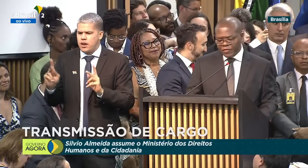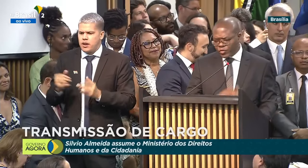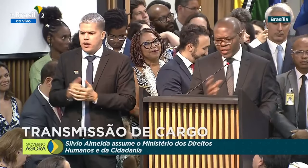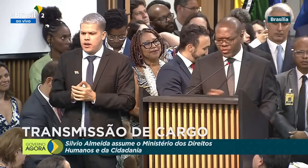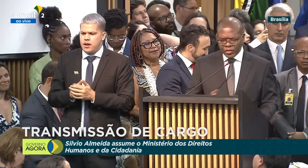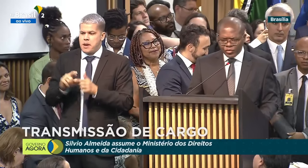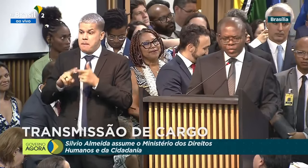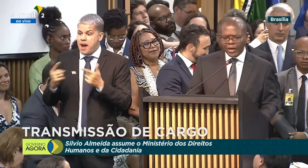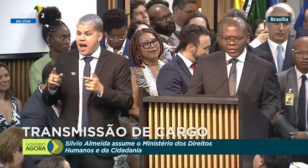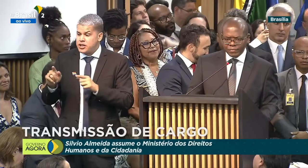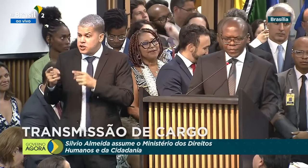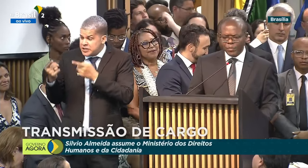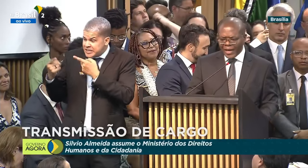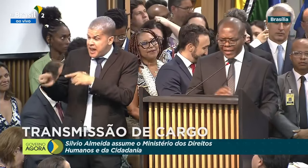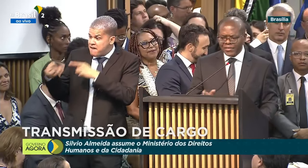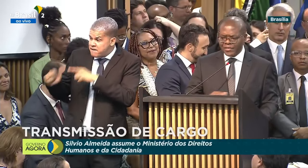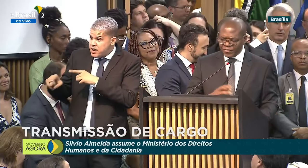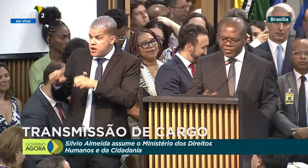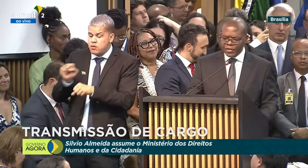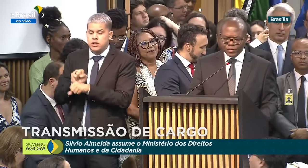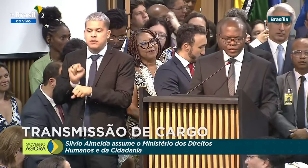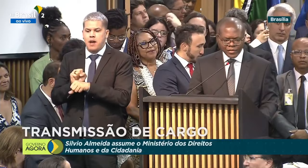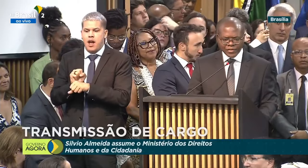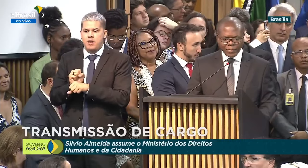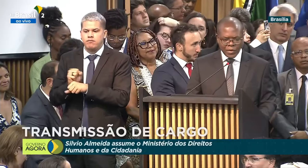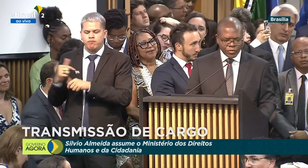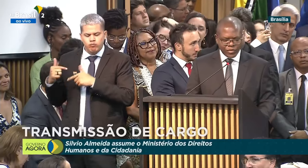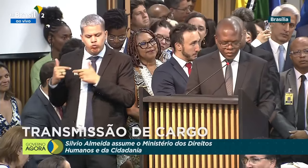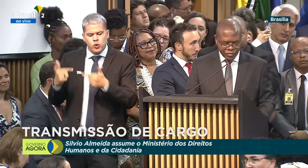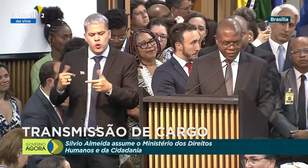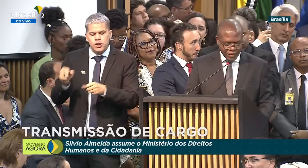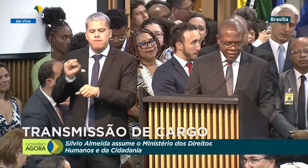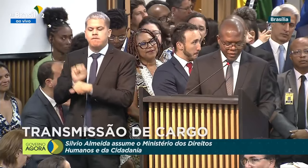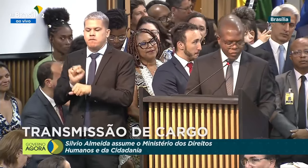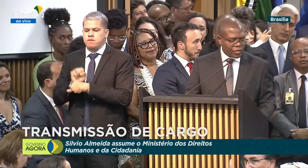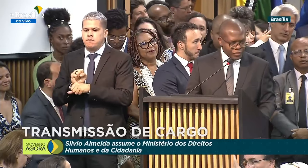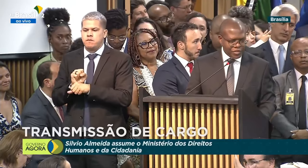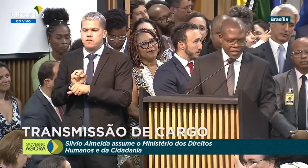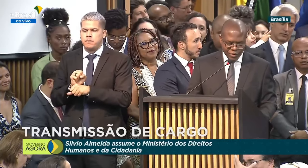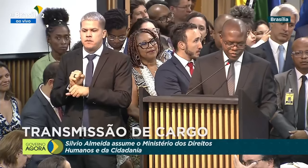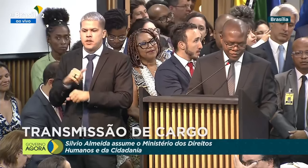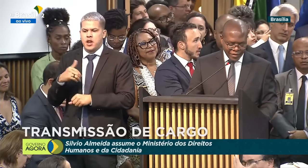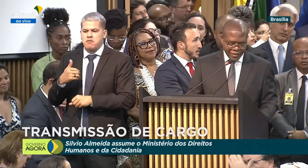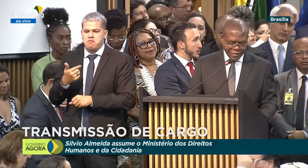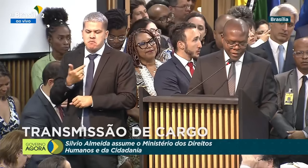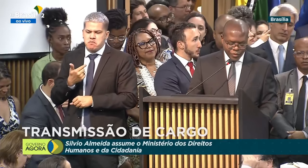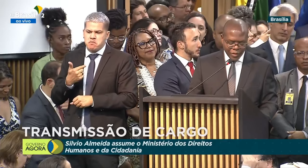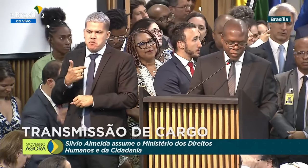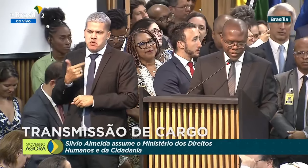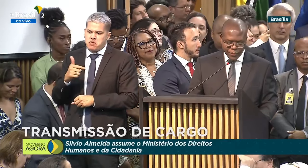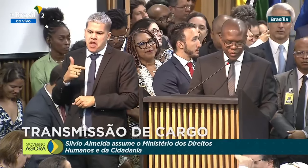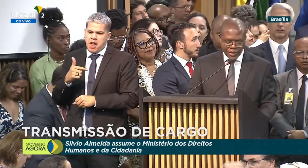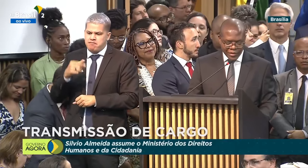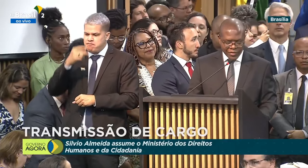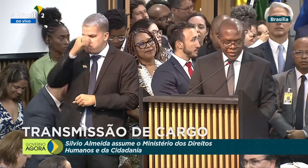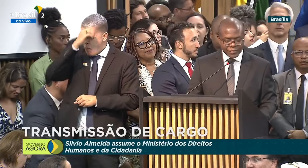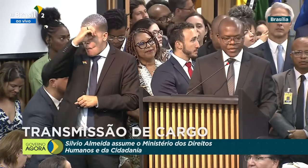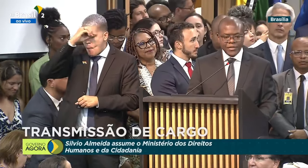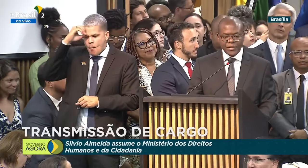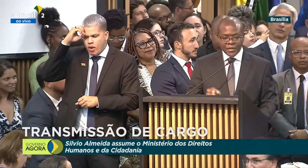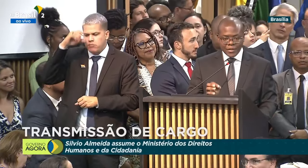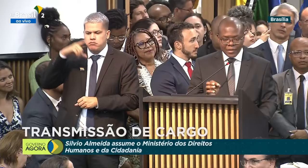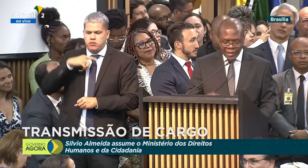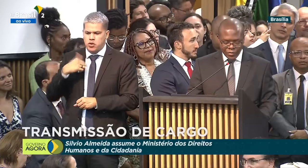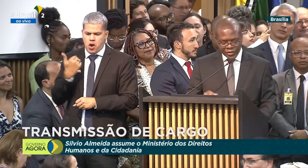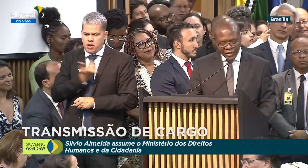desafios da Sorte Nos aguardo um bate desafios sabemos disso não somos engenhos Mas uma coisa Posso garantir